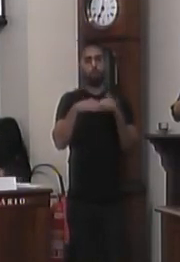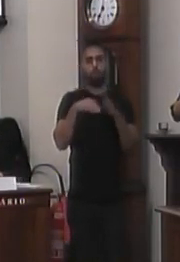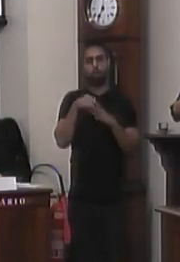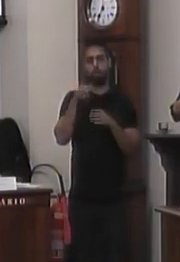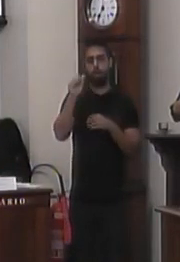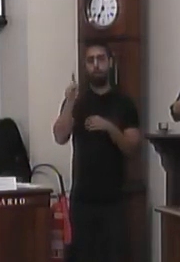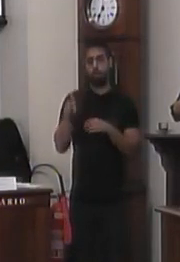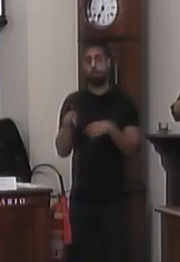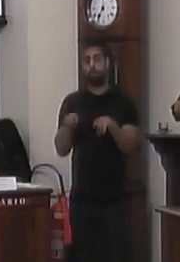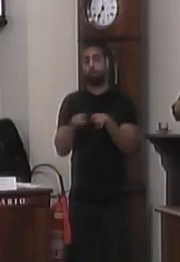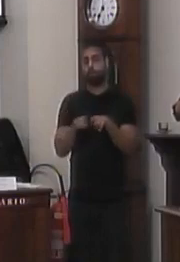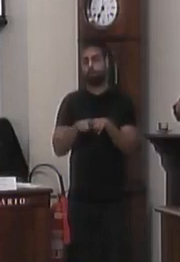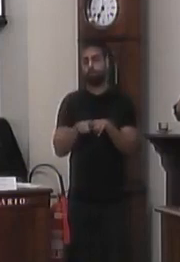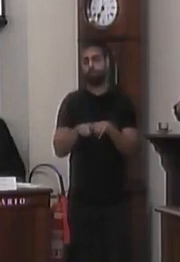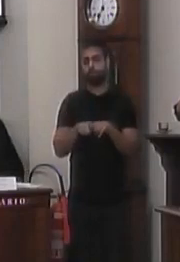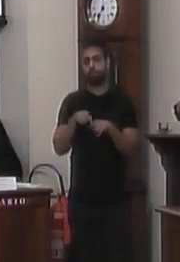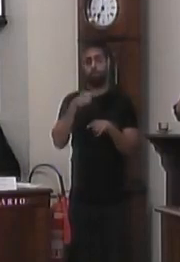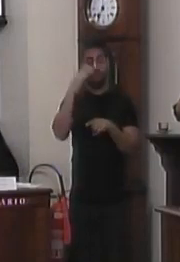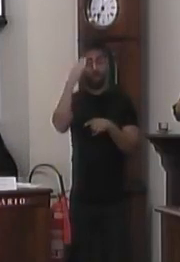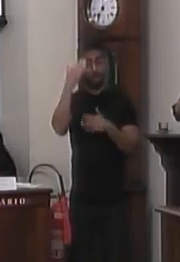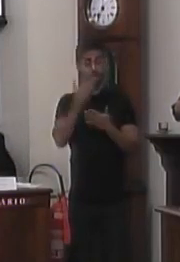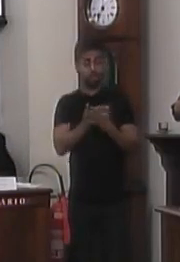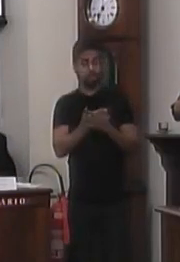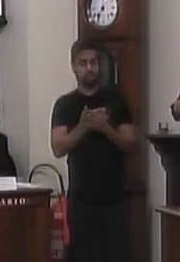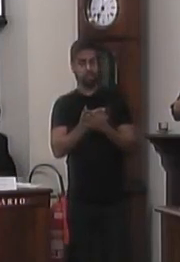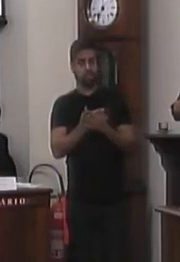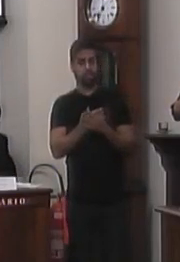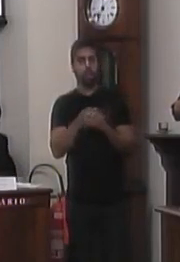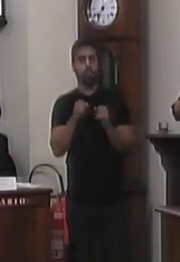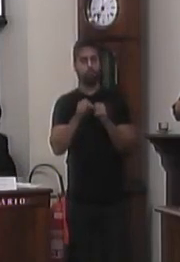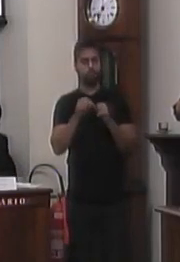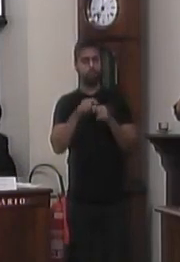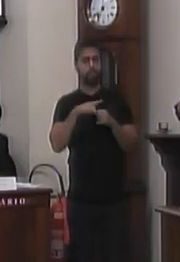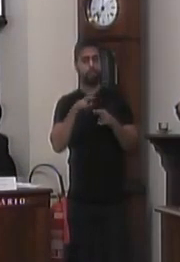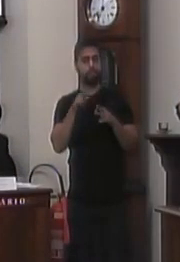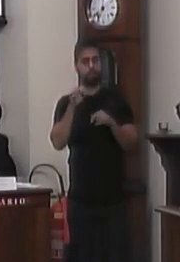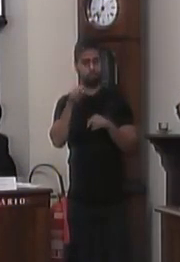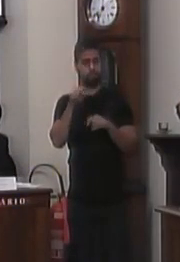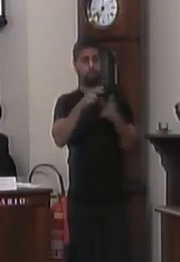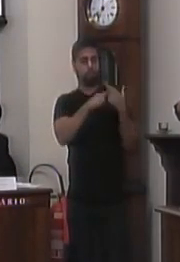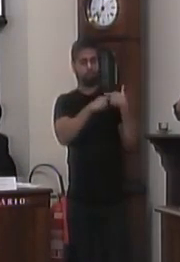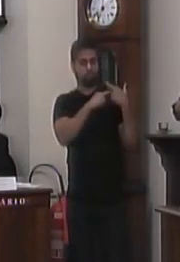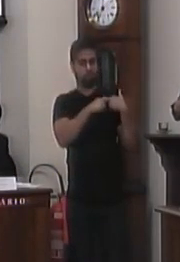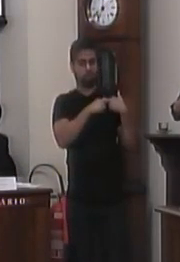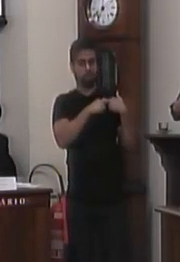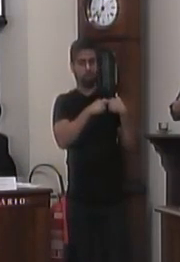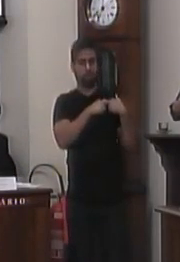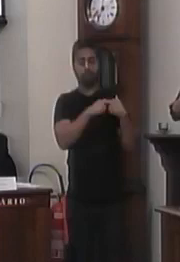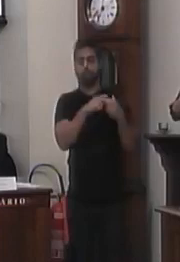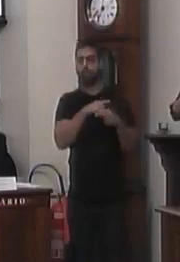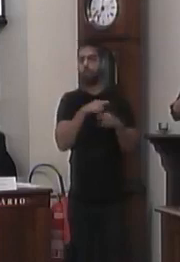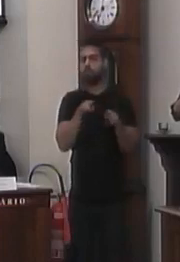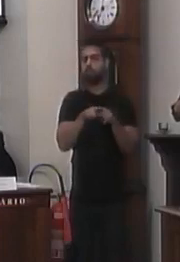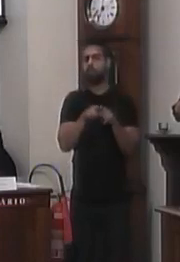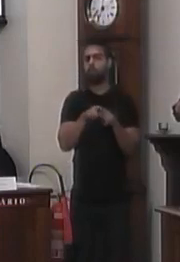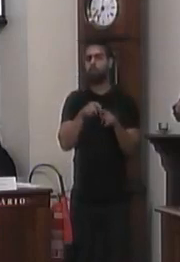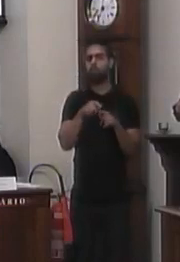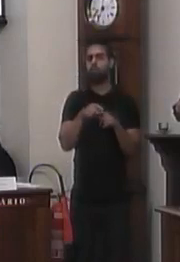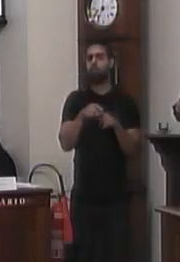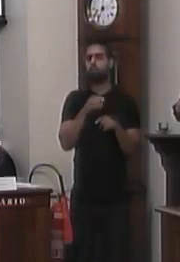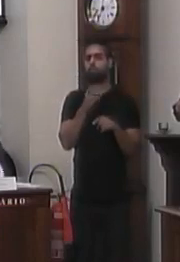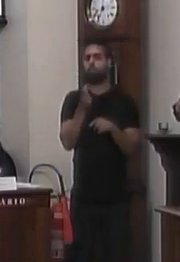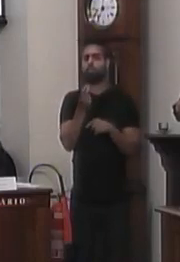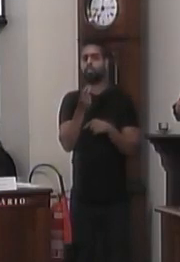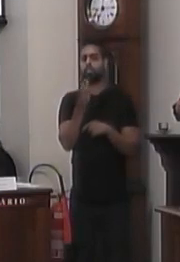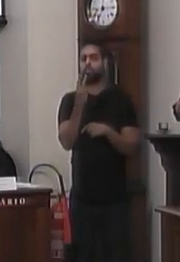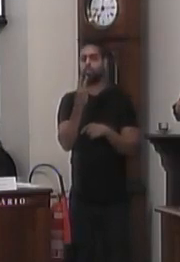daqui a uns tempos, você acredita que está sendo feito com muita responsabilidade? E também tem um crédito aqui de 2 milhões aqui,